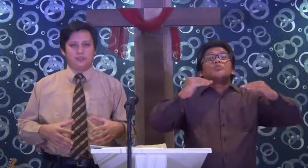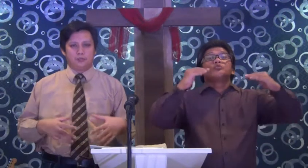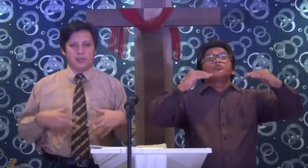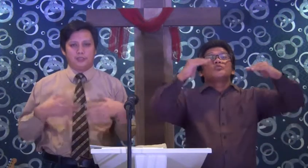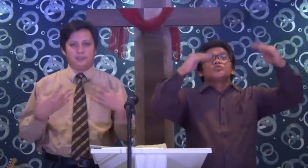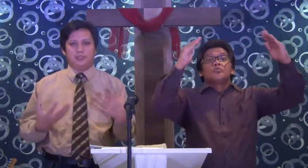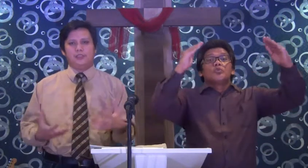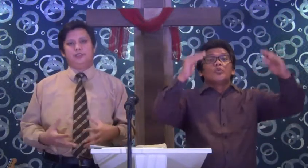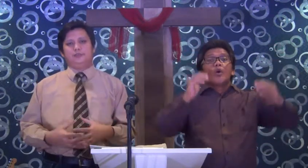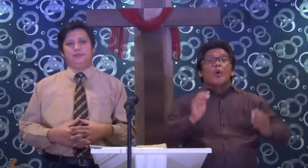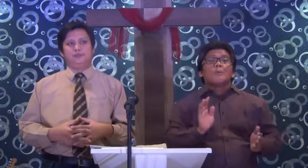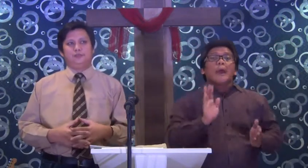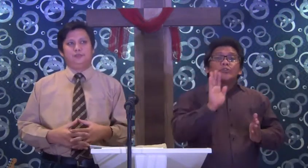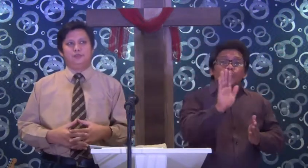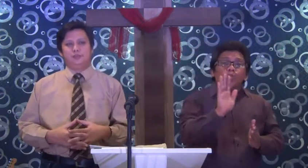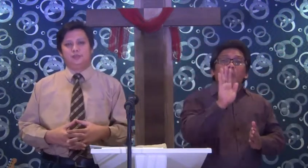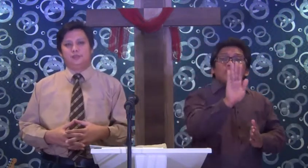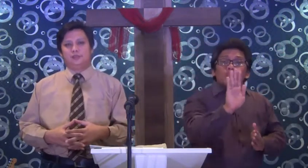Kita harus terus maju lagi